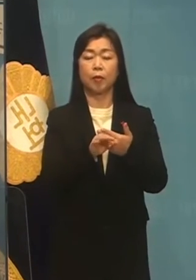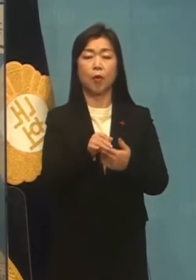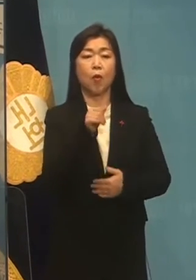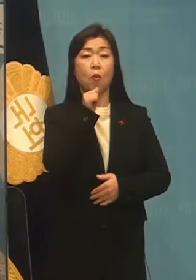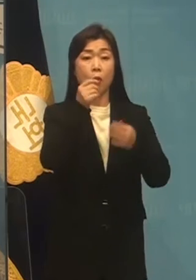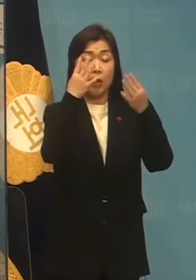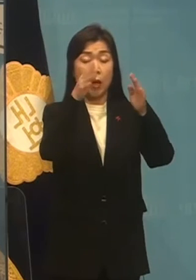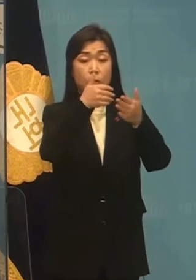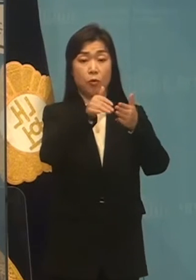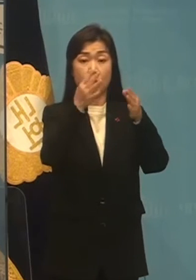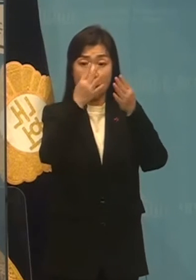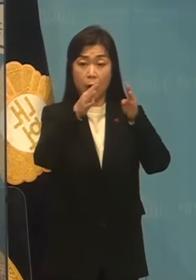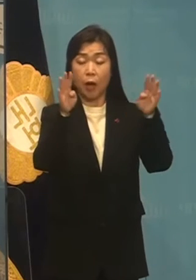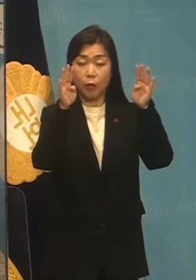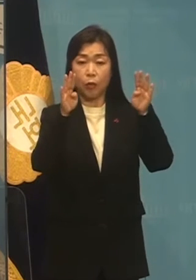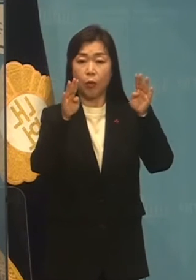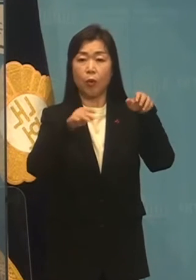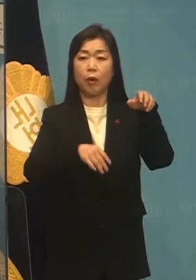홍익대학교 미술대학에